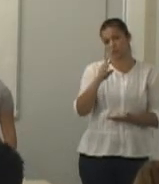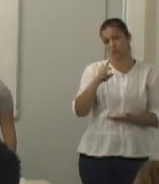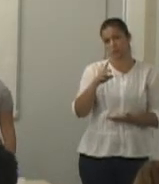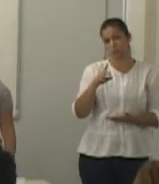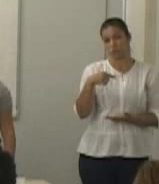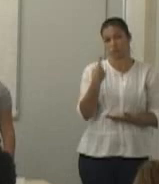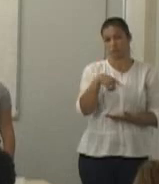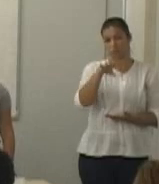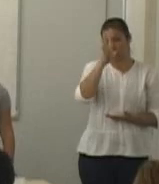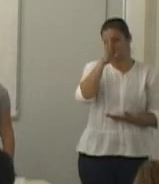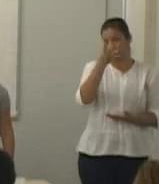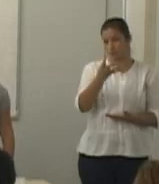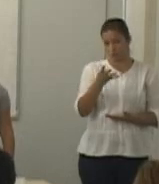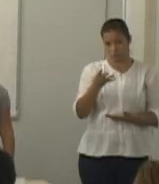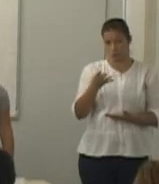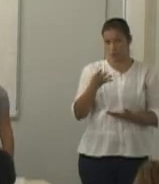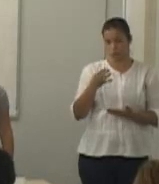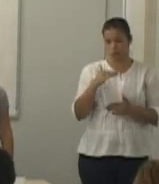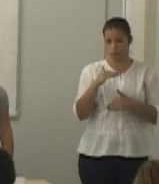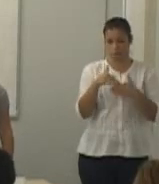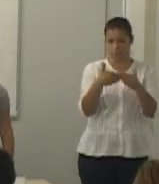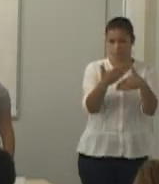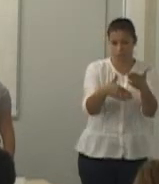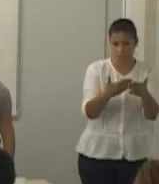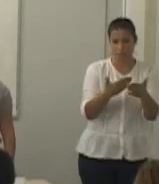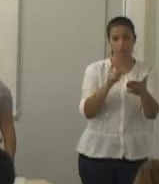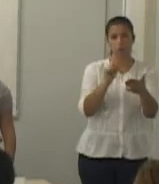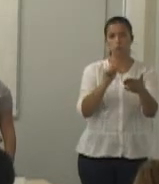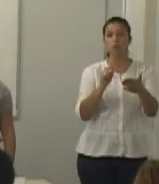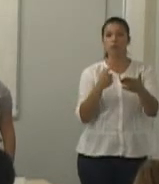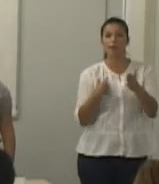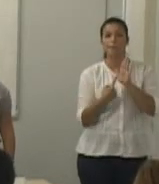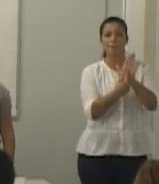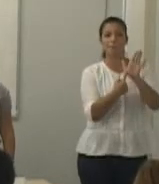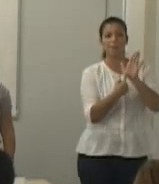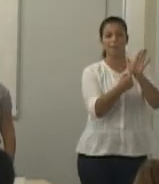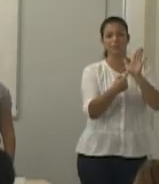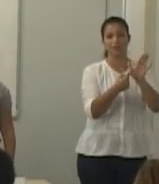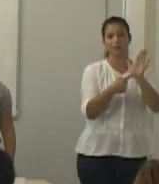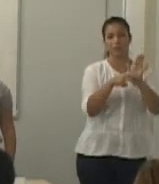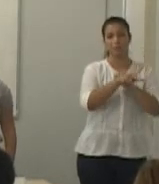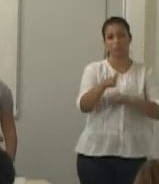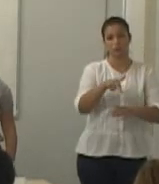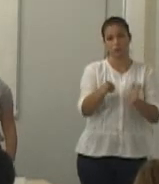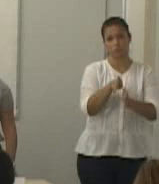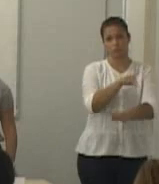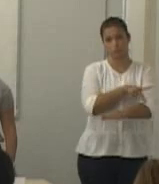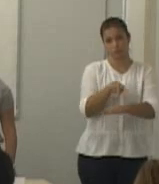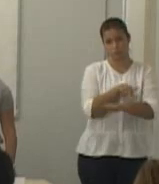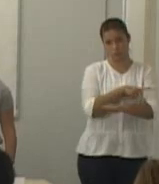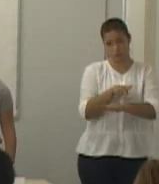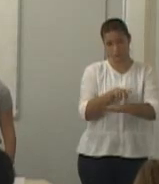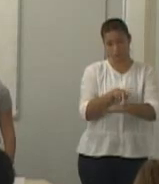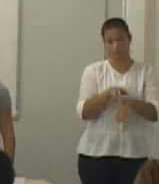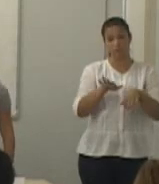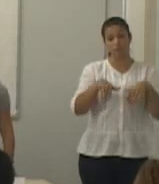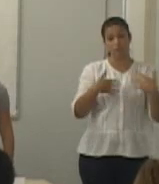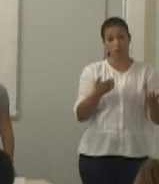mais avançar no sentido de apresentar novos projetos ped soube com muita